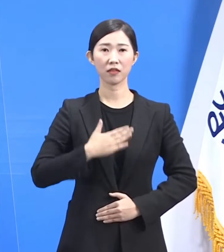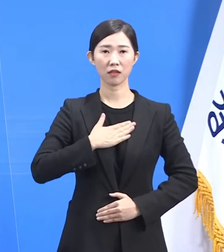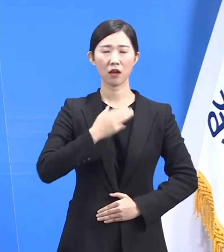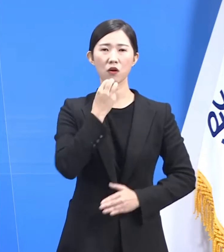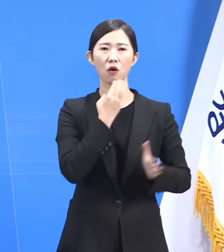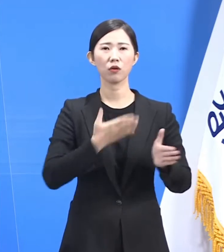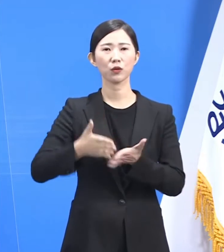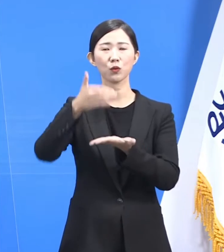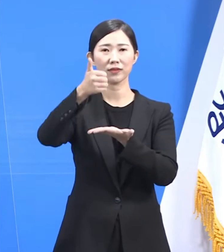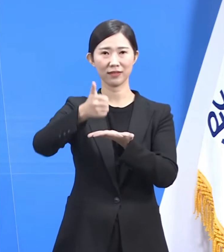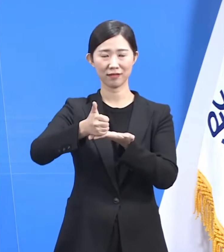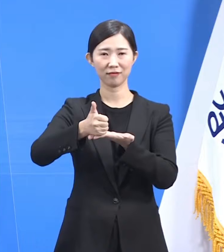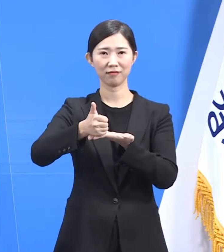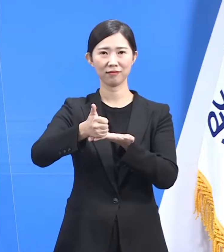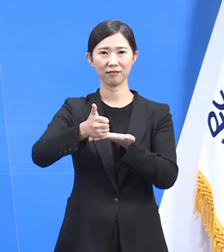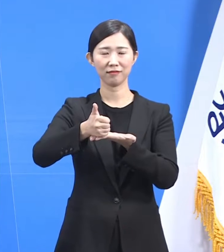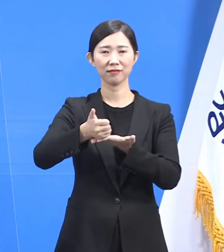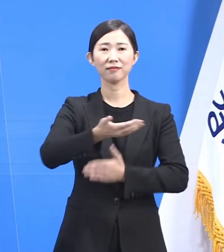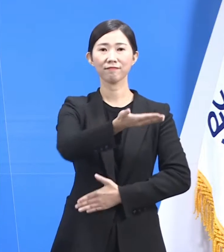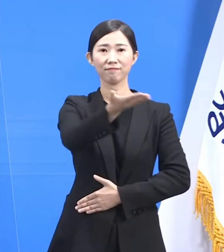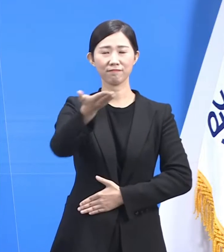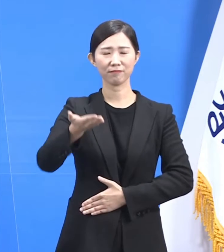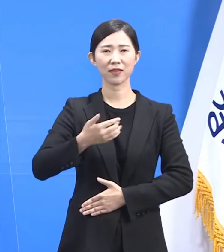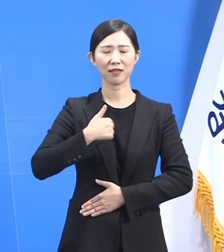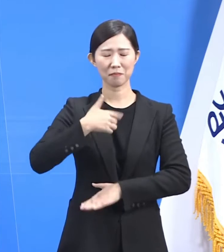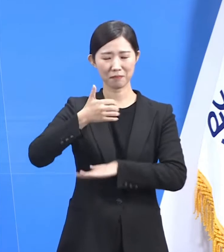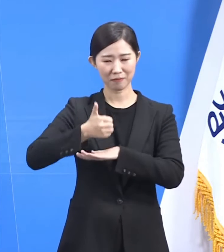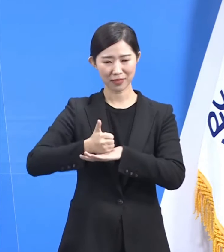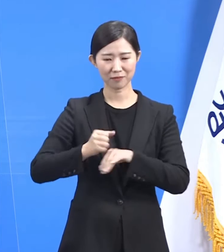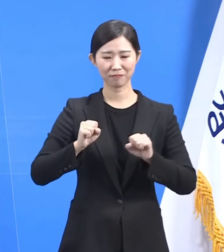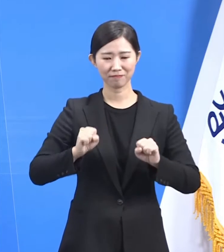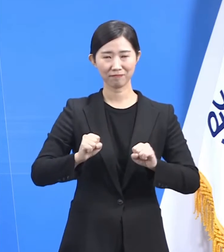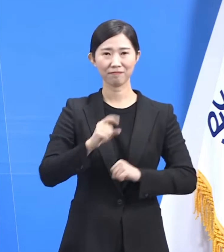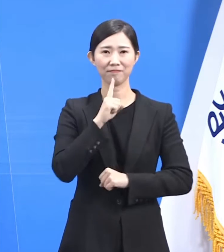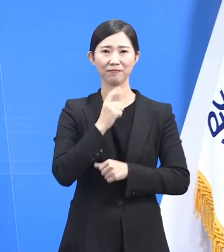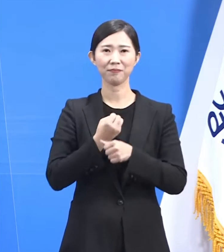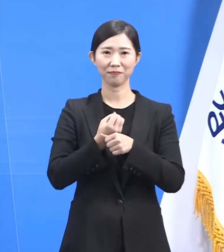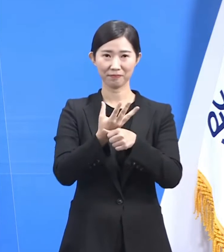도지사로서 여러분께 마지막 인사를 드립니다.